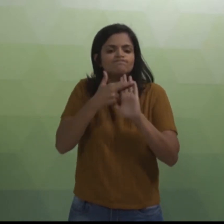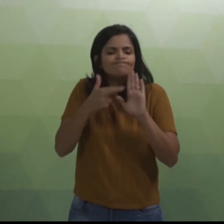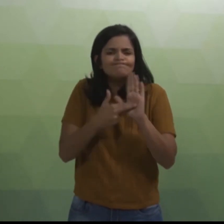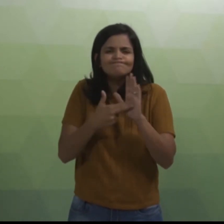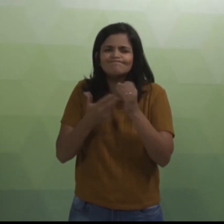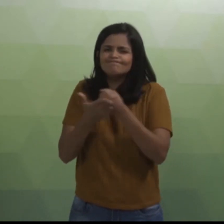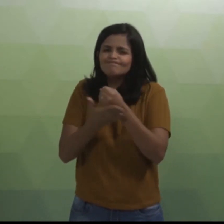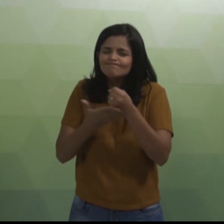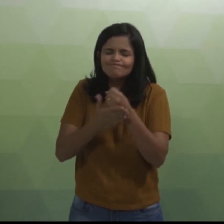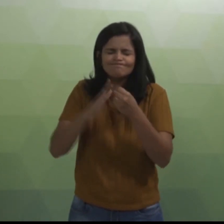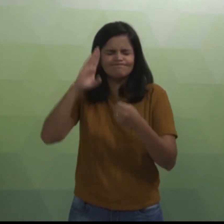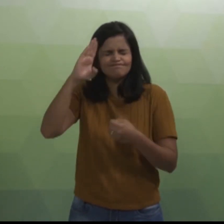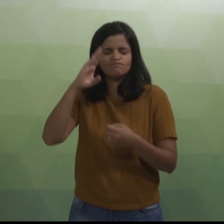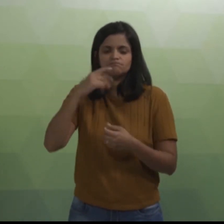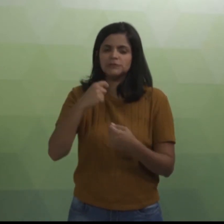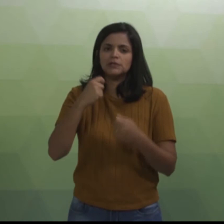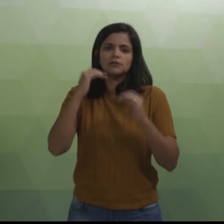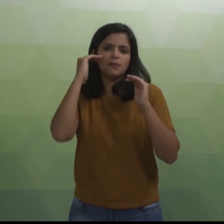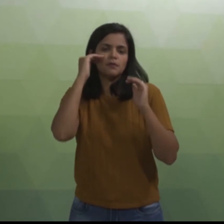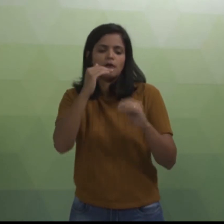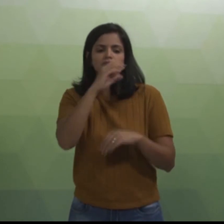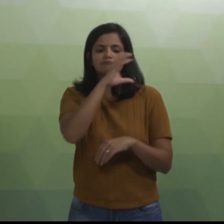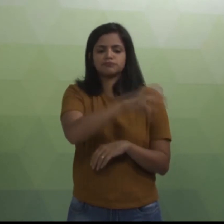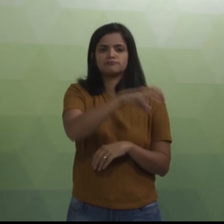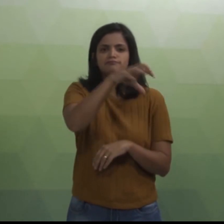temos aqui um espaço e pontos específicos.